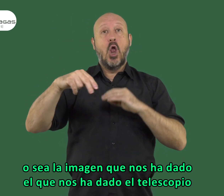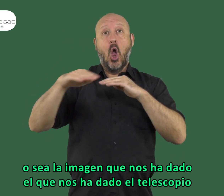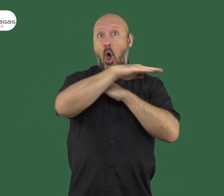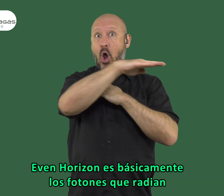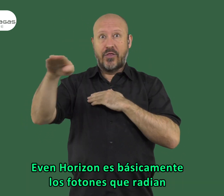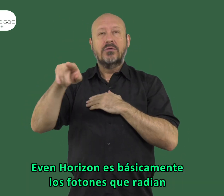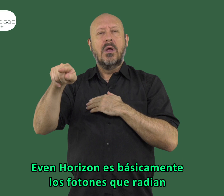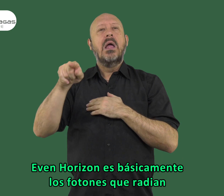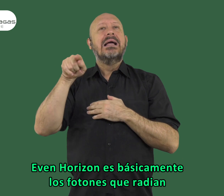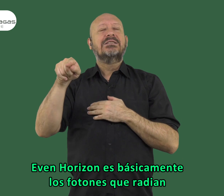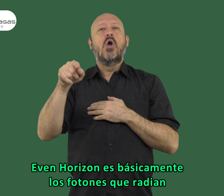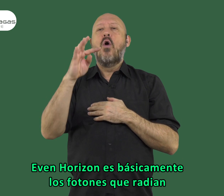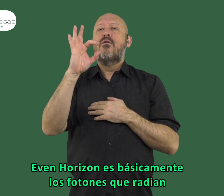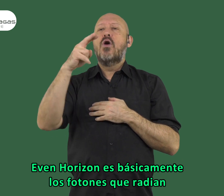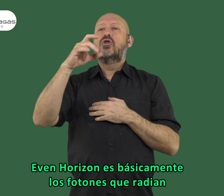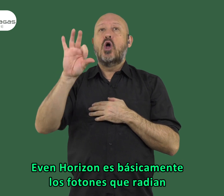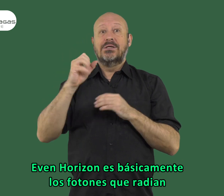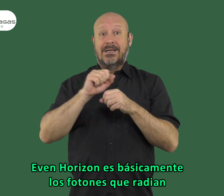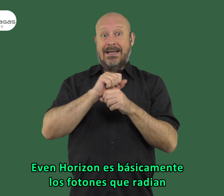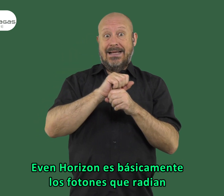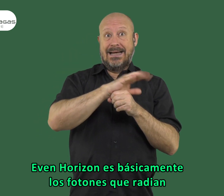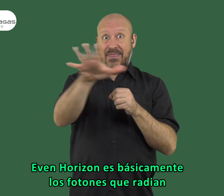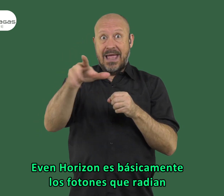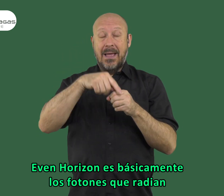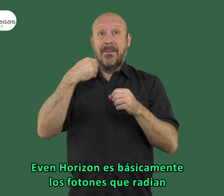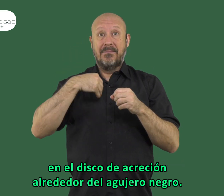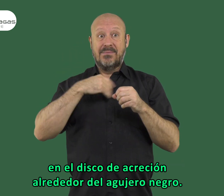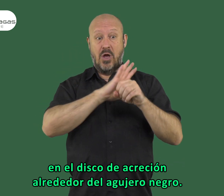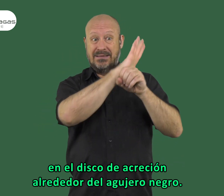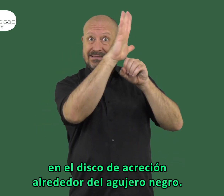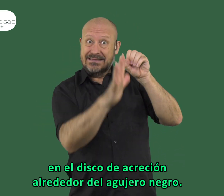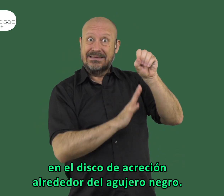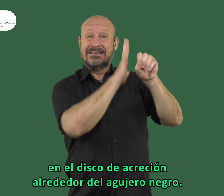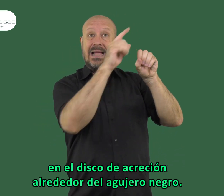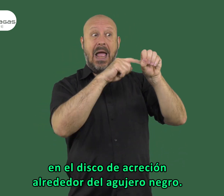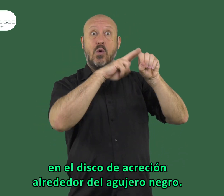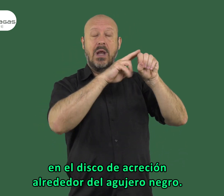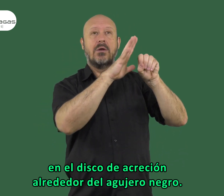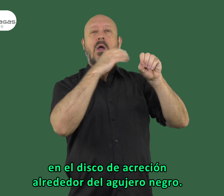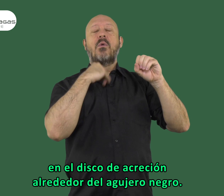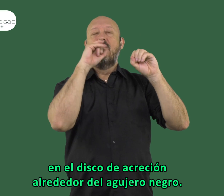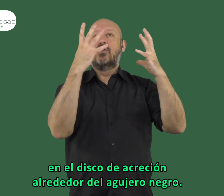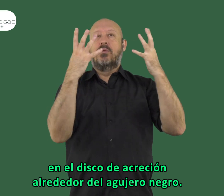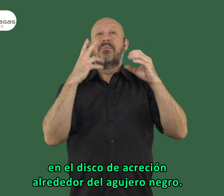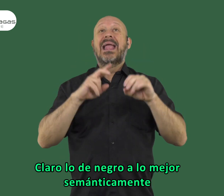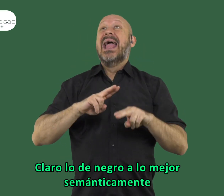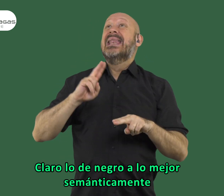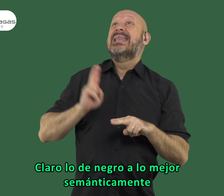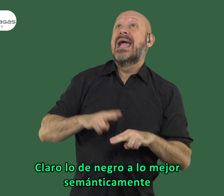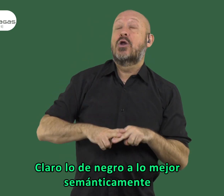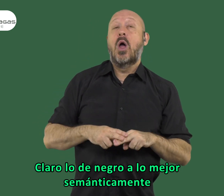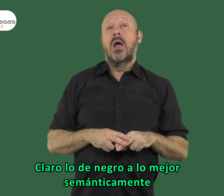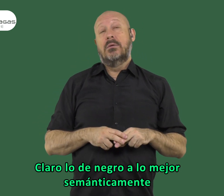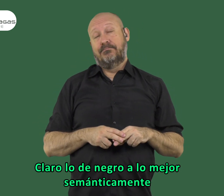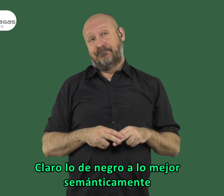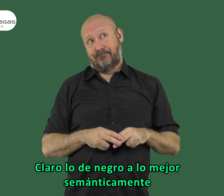Event Horizon es básicamente eso, los fotones que radian en el disco de acreción alrededor del agujero negro. Claro, lo de